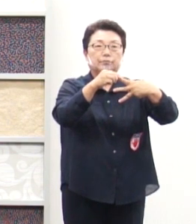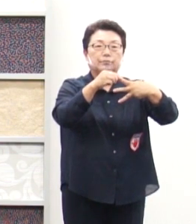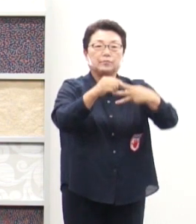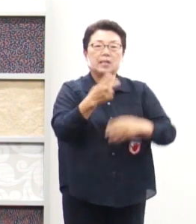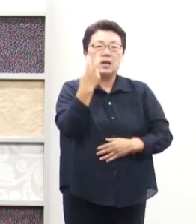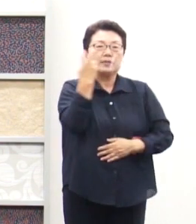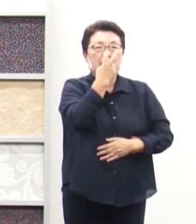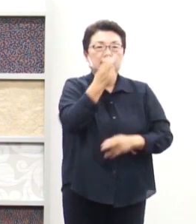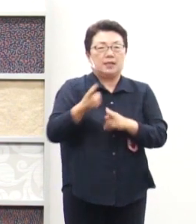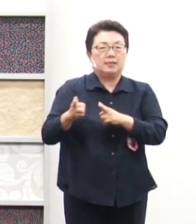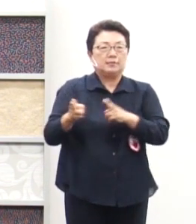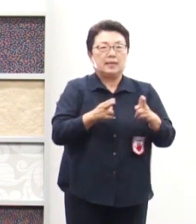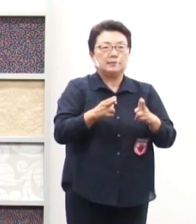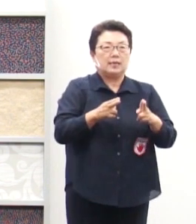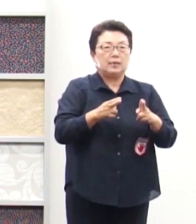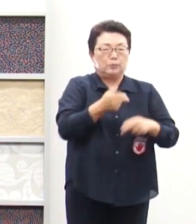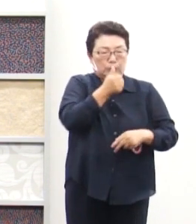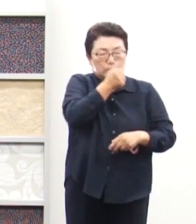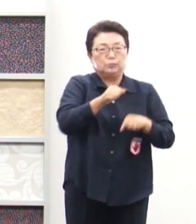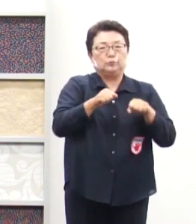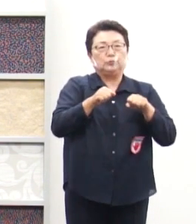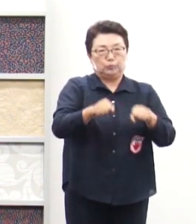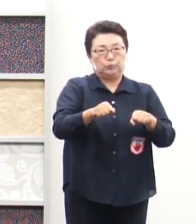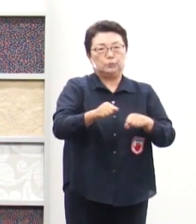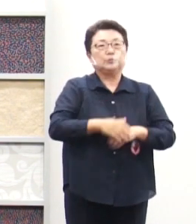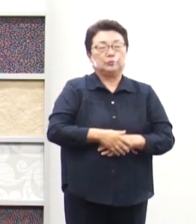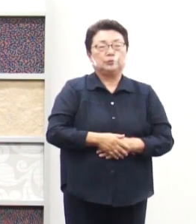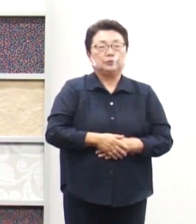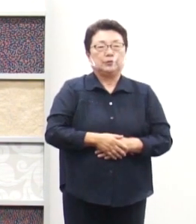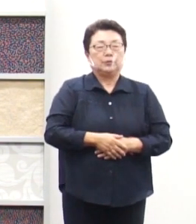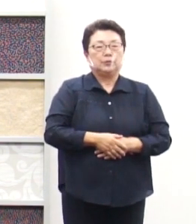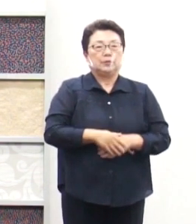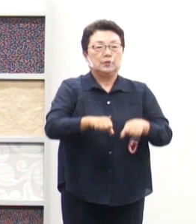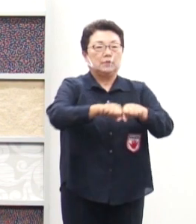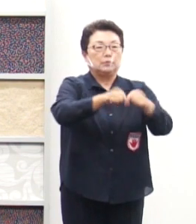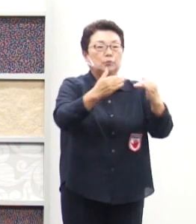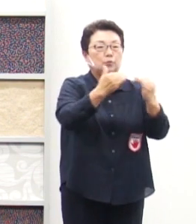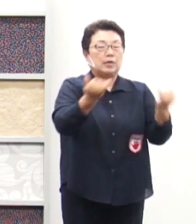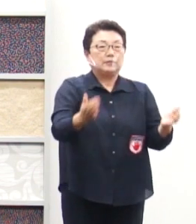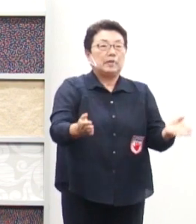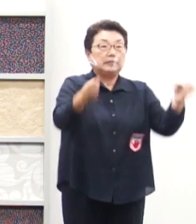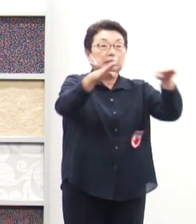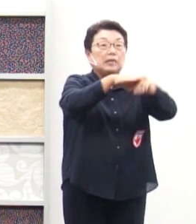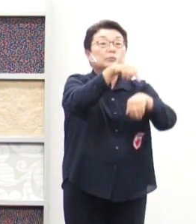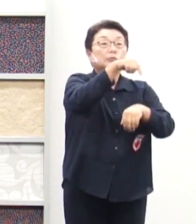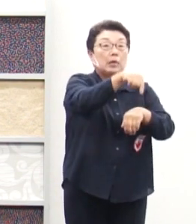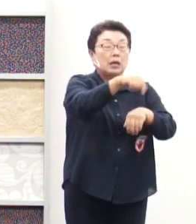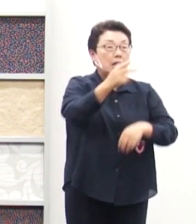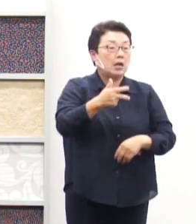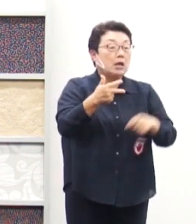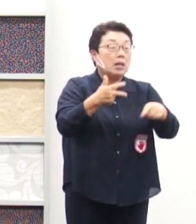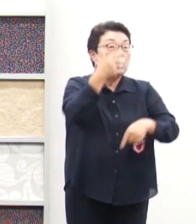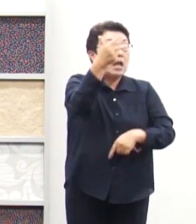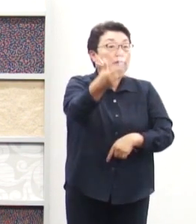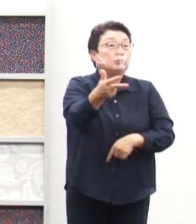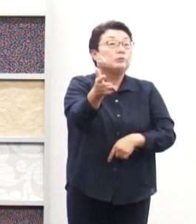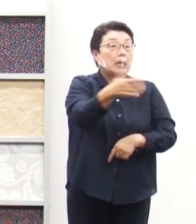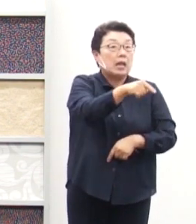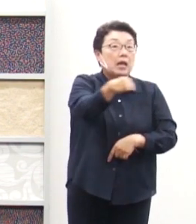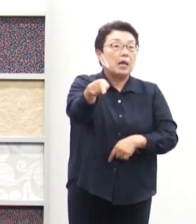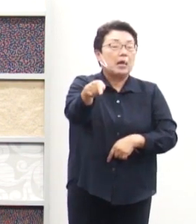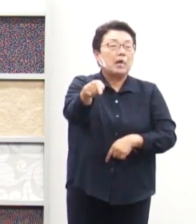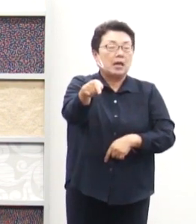検査体制の抜本的な拡充です。障害者施設につきましては、来週から施設